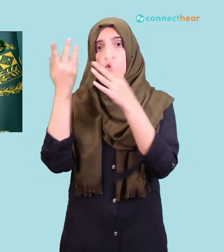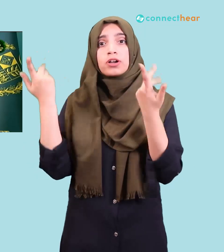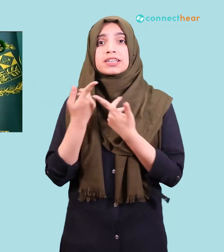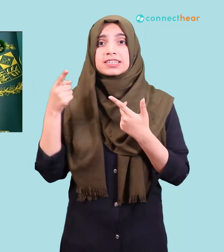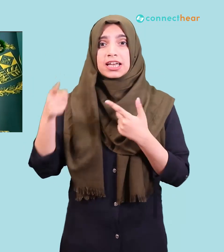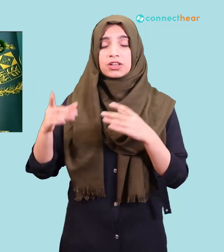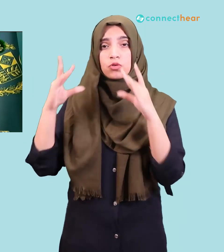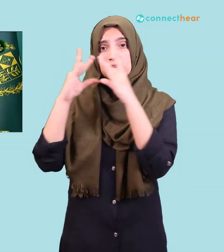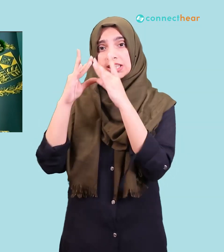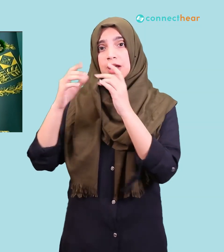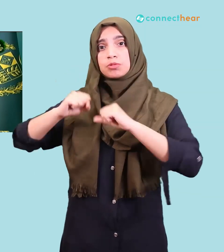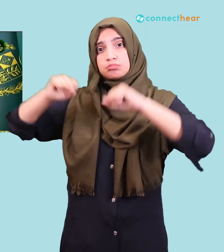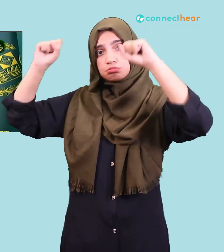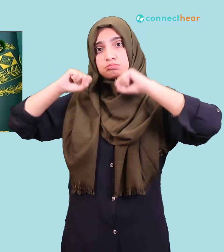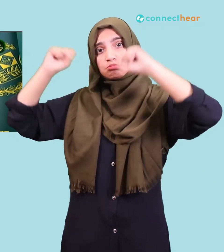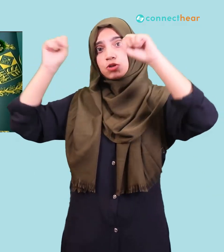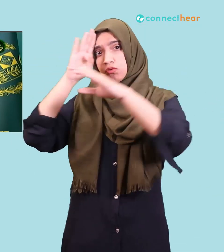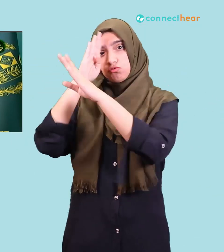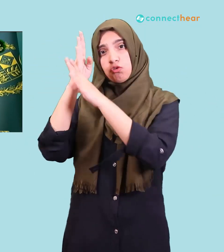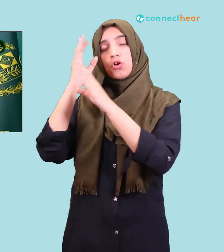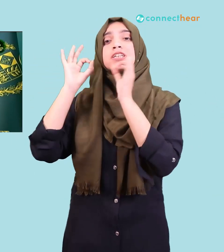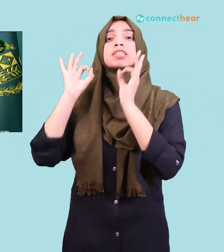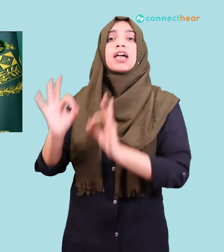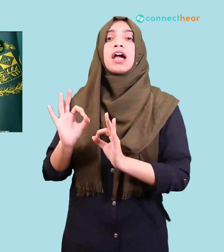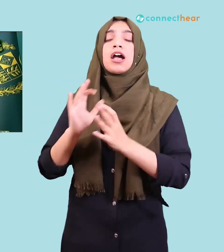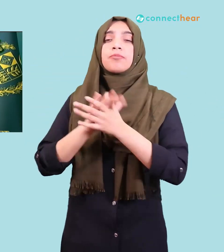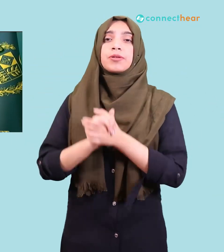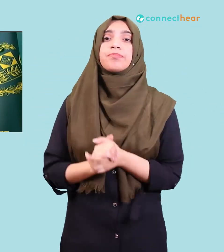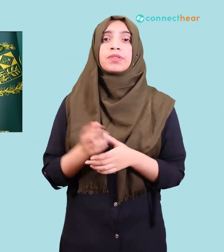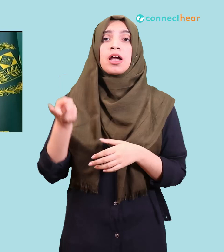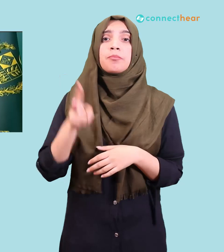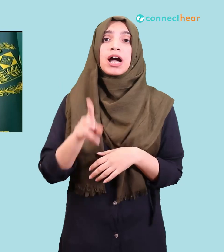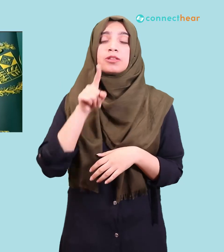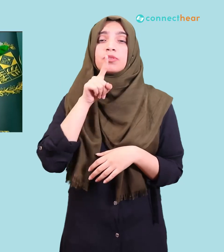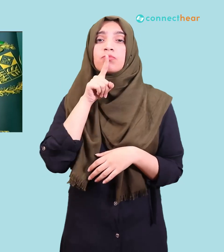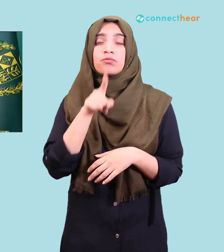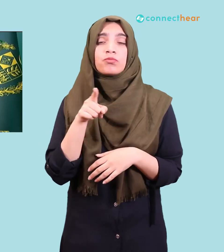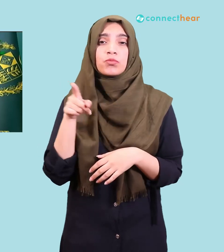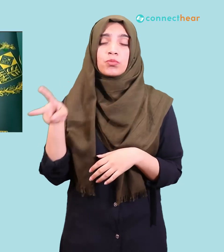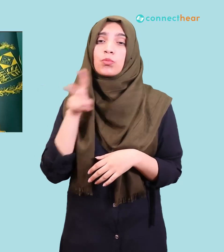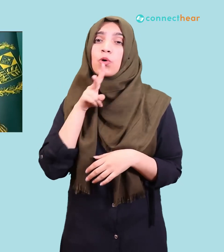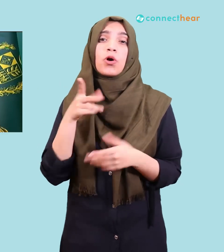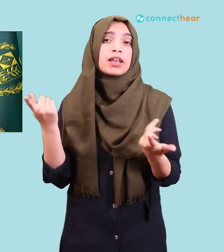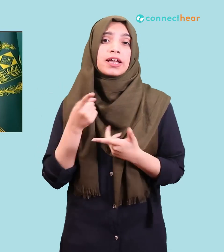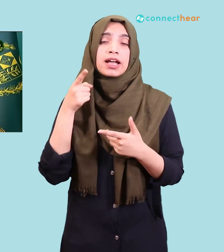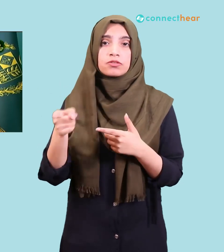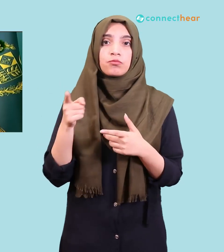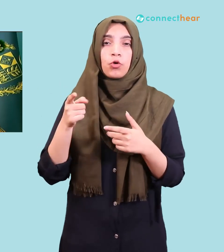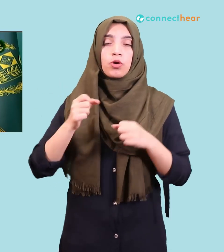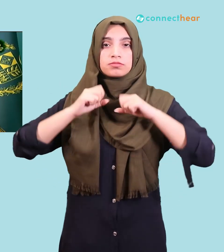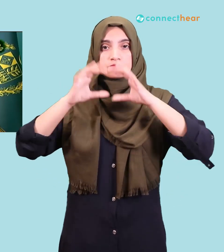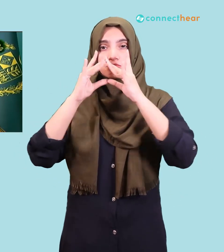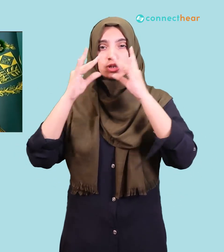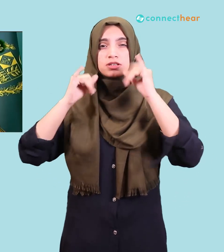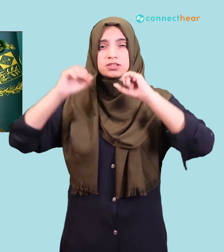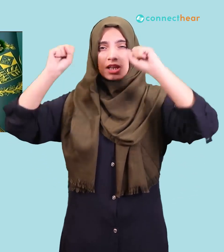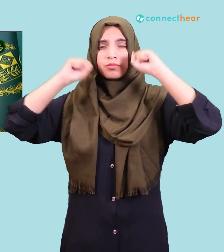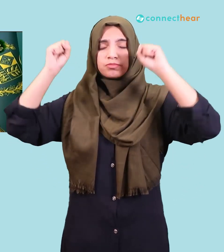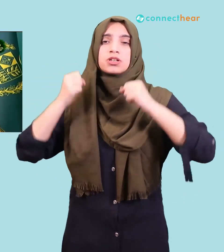اسلام آباد میں دھرنا دیں گے. تو یہ اس کے بعد یہ ہماری بات چیت ٹوٹی. اس کے بعد پھر